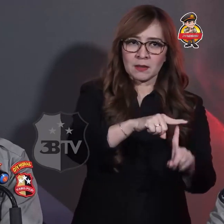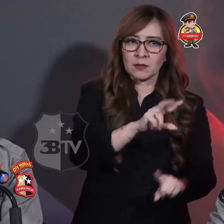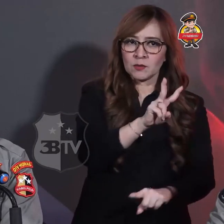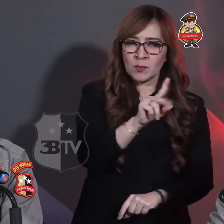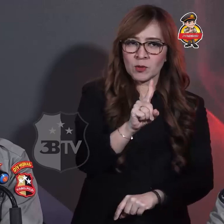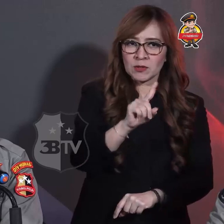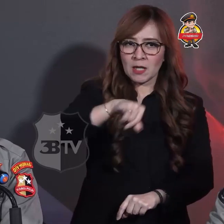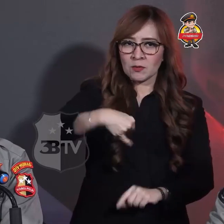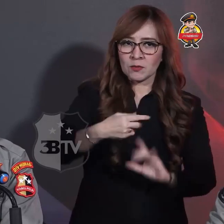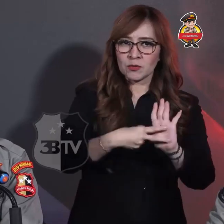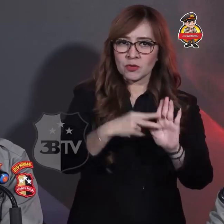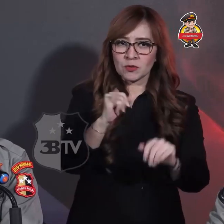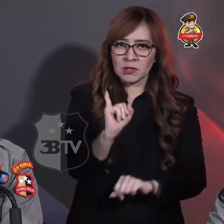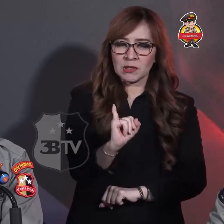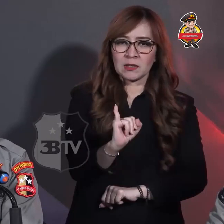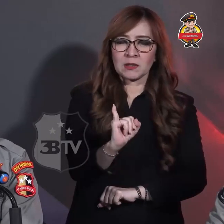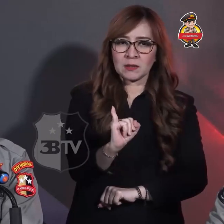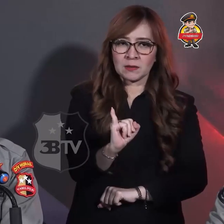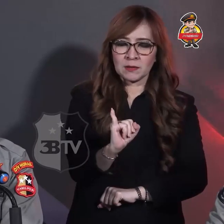21 Juni